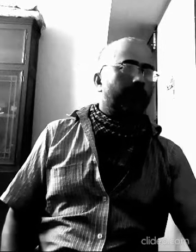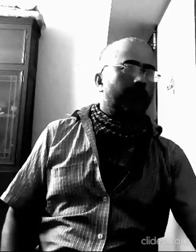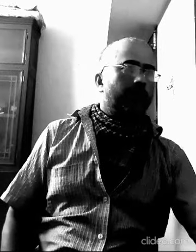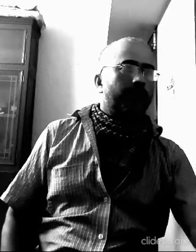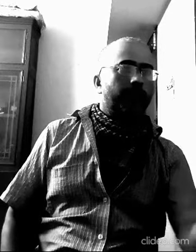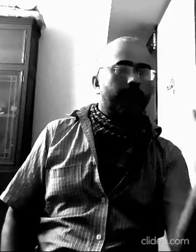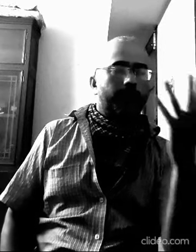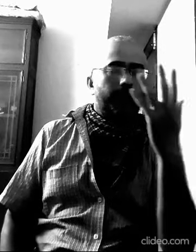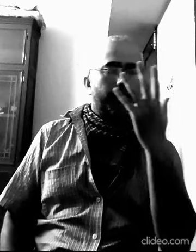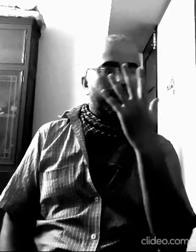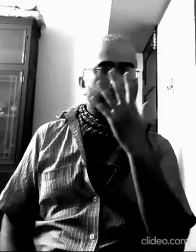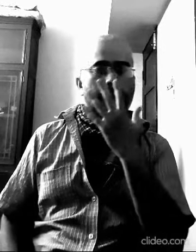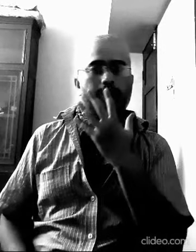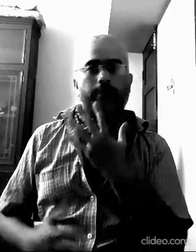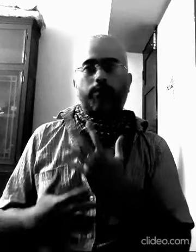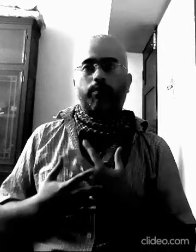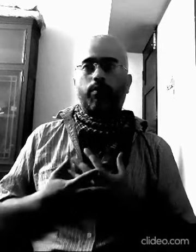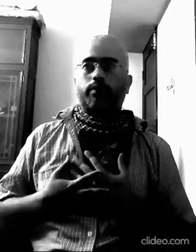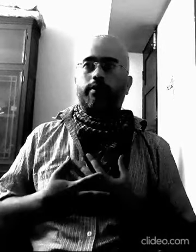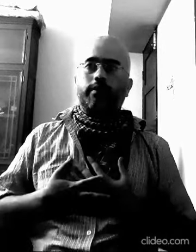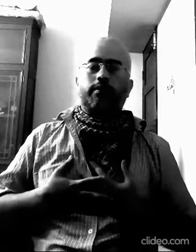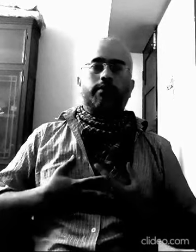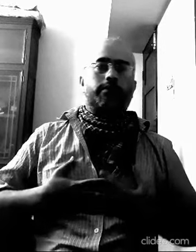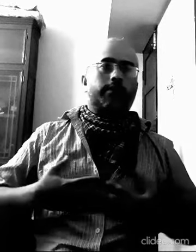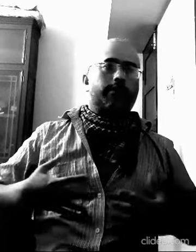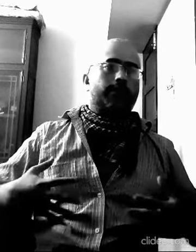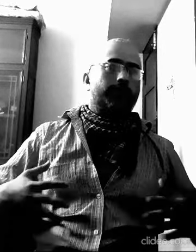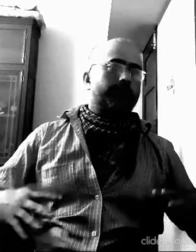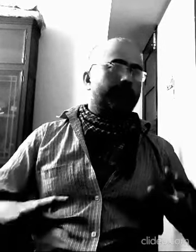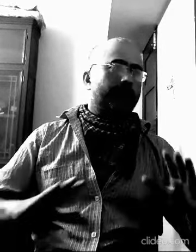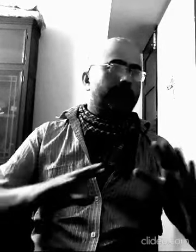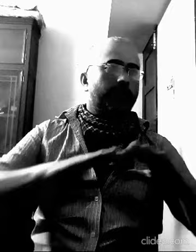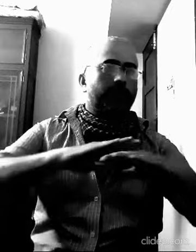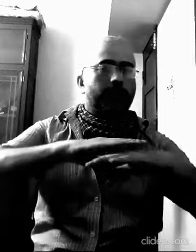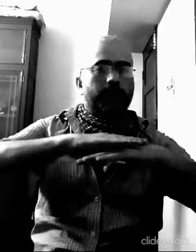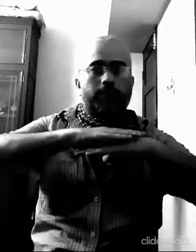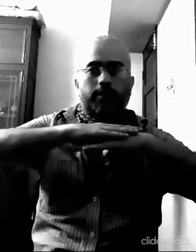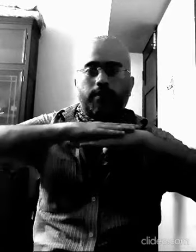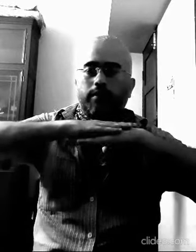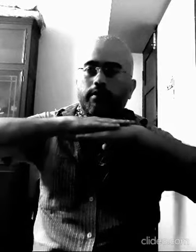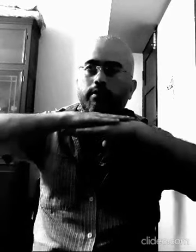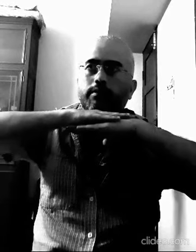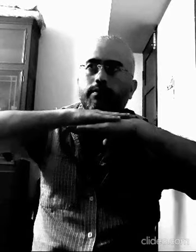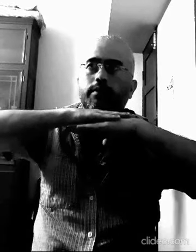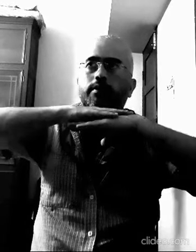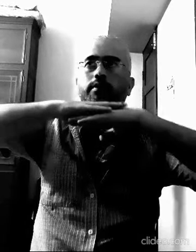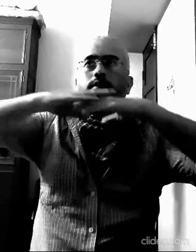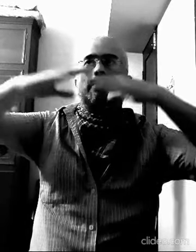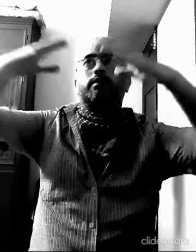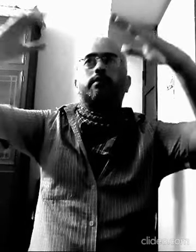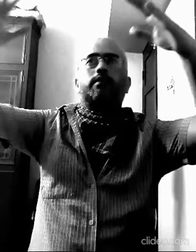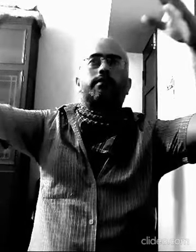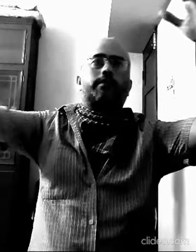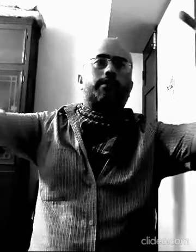காதல் அறிக்கை எழுதினே தான் படிக்கும் போது தடதடவென இதயம் முன்னில் வெளிநடப்பு செய்யுதம்மா பேசாத